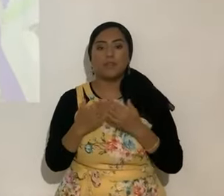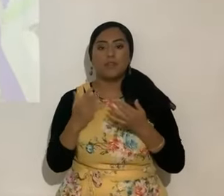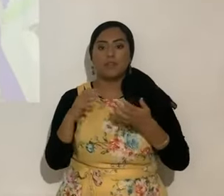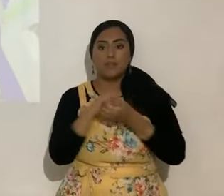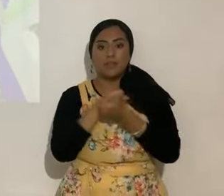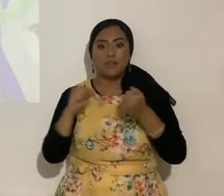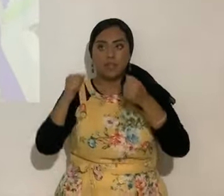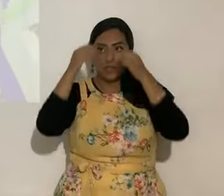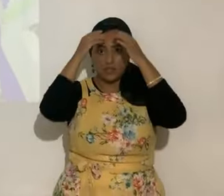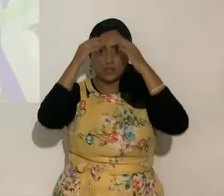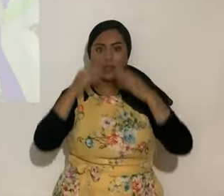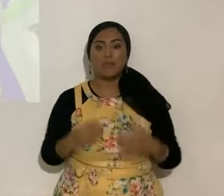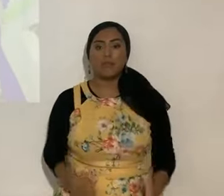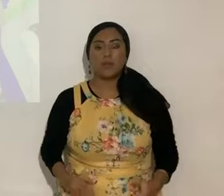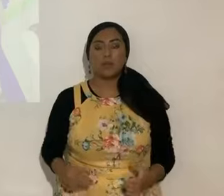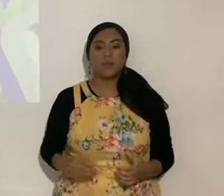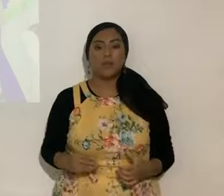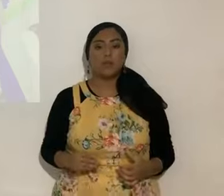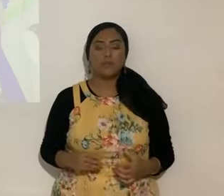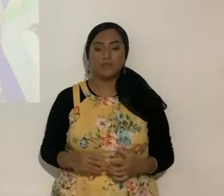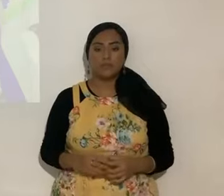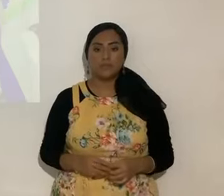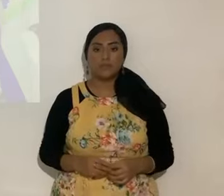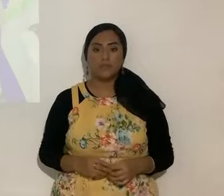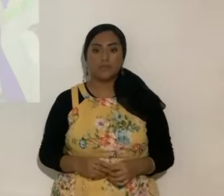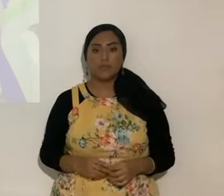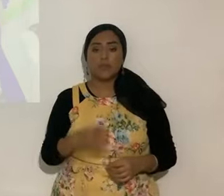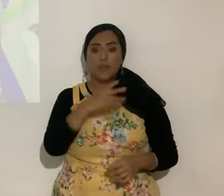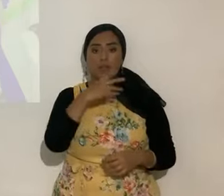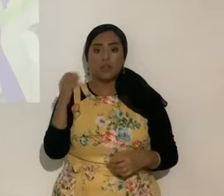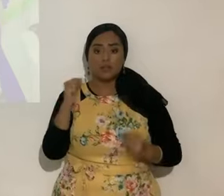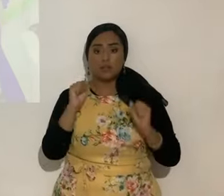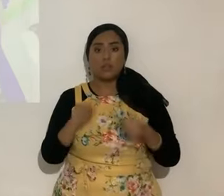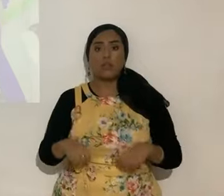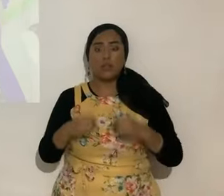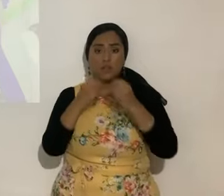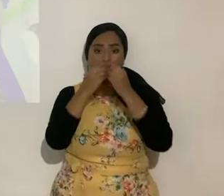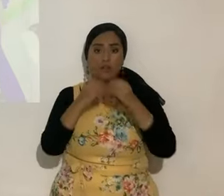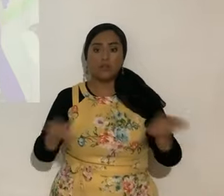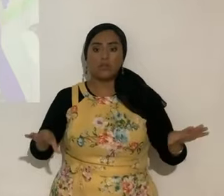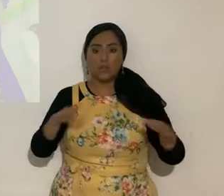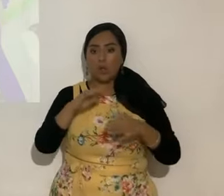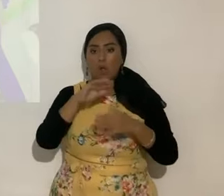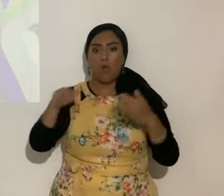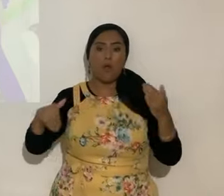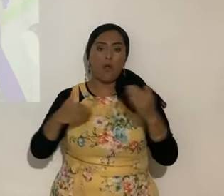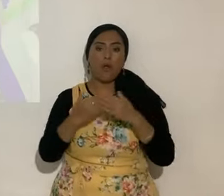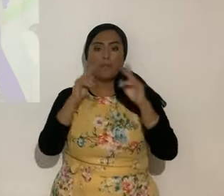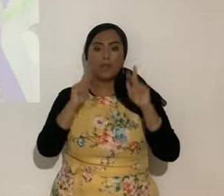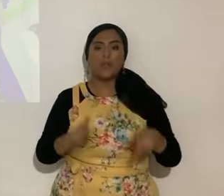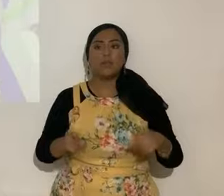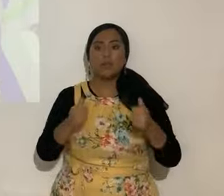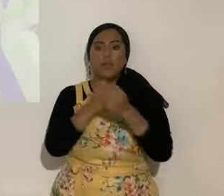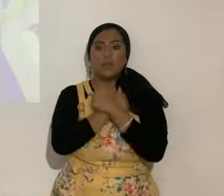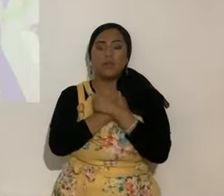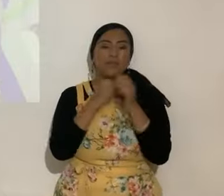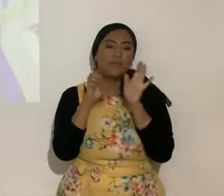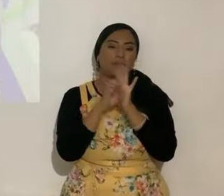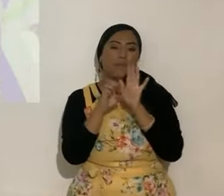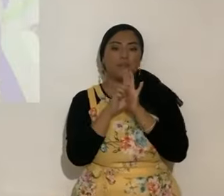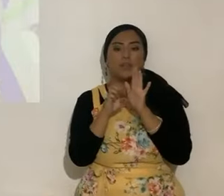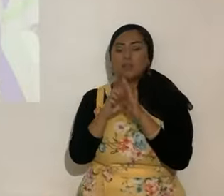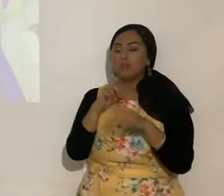destruido, el cuerpo, ¿sí? y se pierde, todo lo que ama la persona, vamos a suponer que